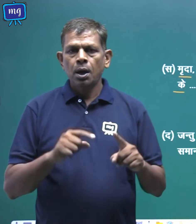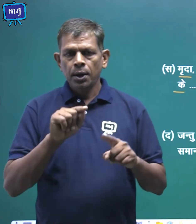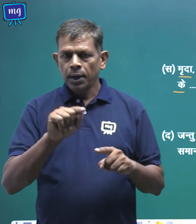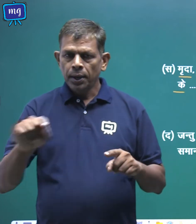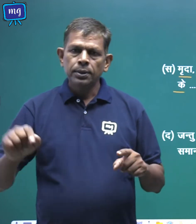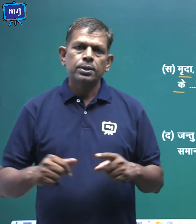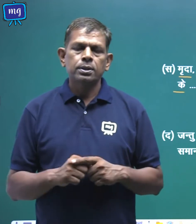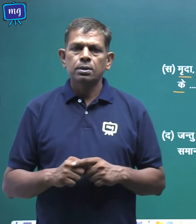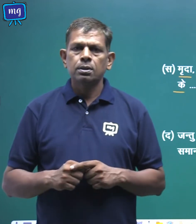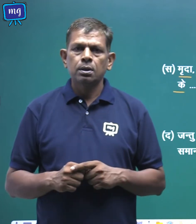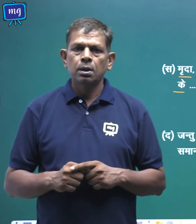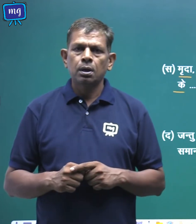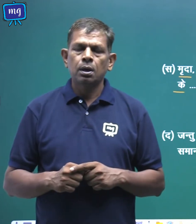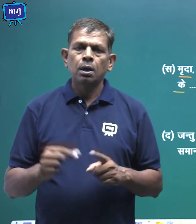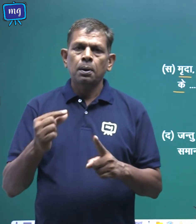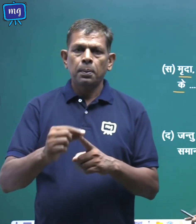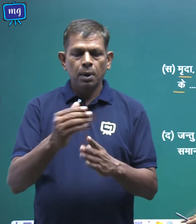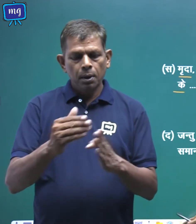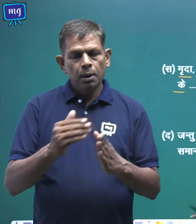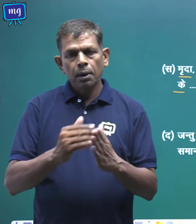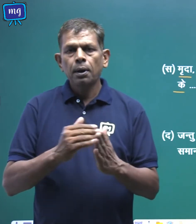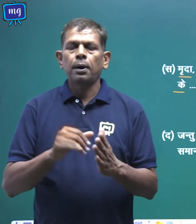डैश घटक हैं।